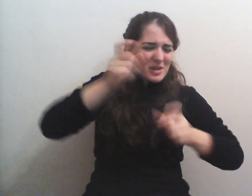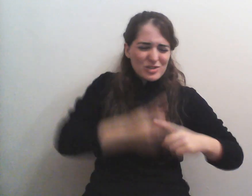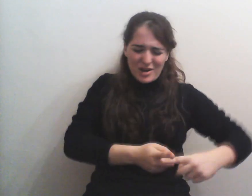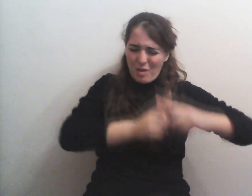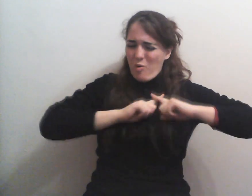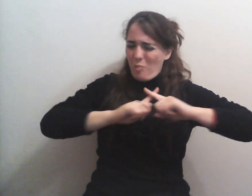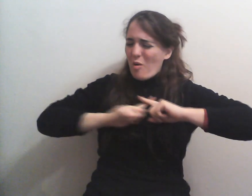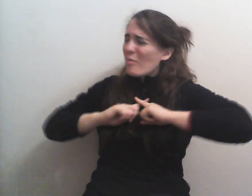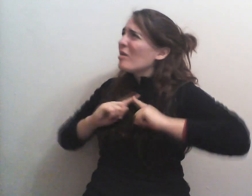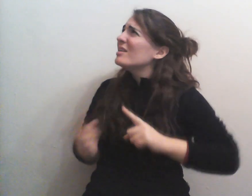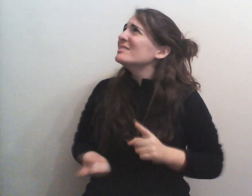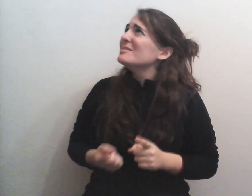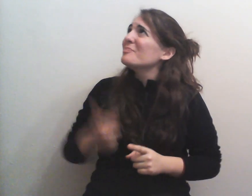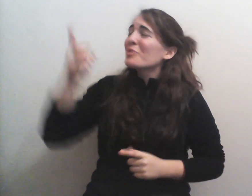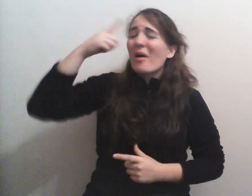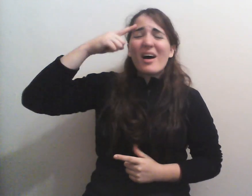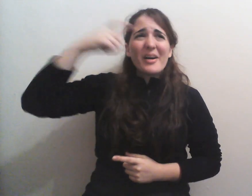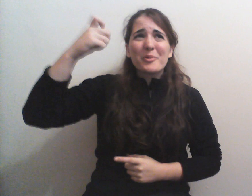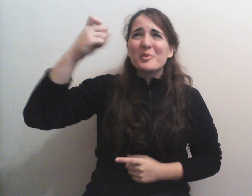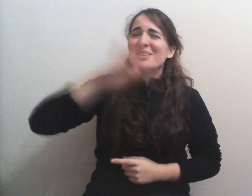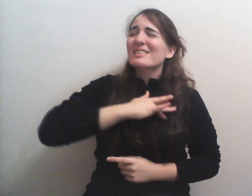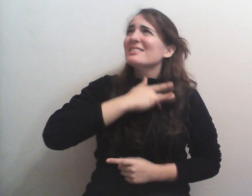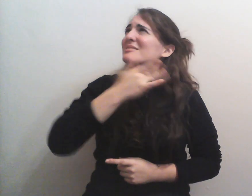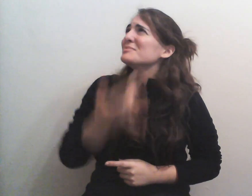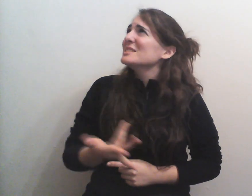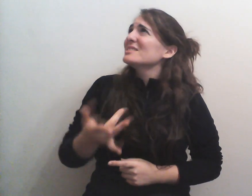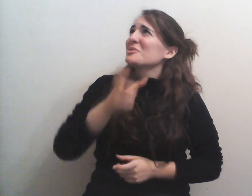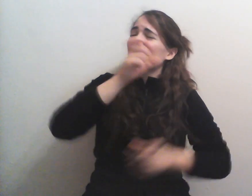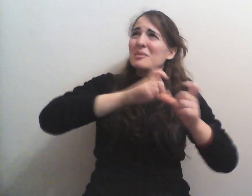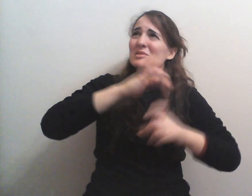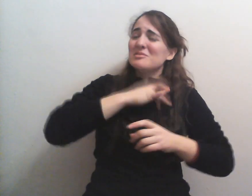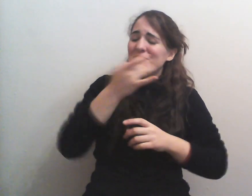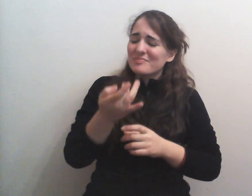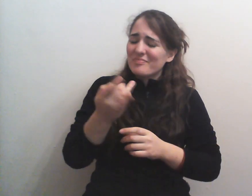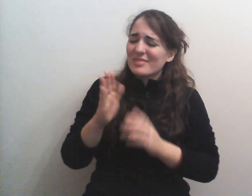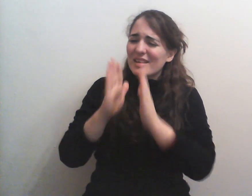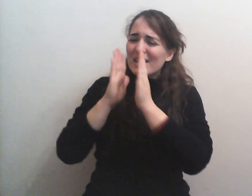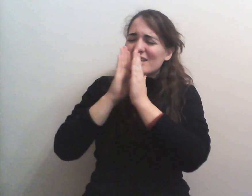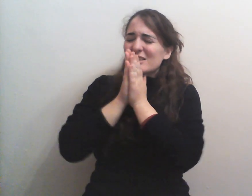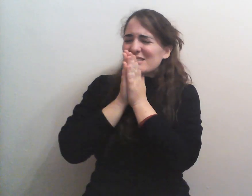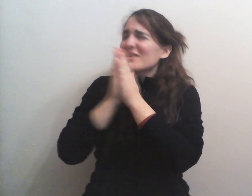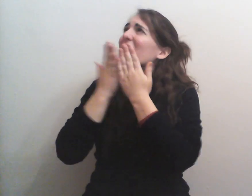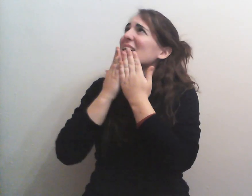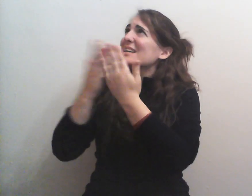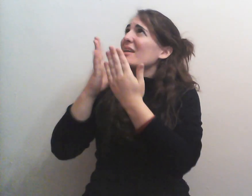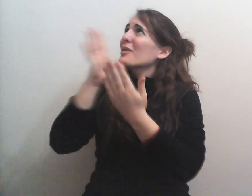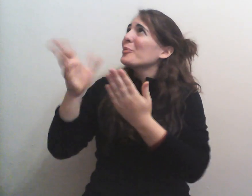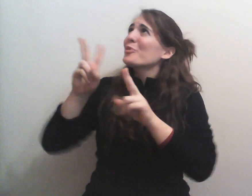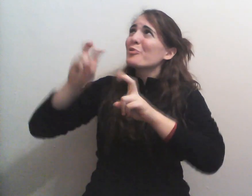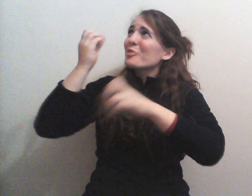ira, acuérdate de la misericordia. Señor, te damos gracias por el nuevo nacimiento. Pero también nos acordamos